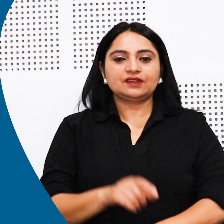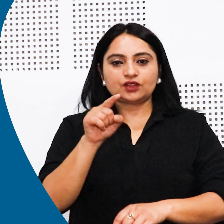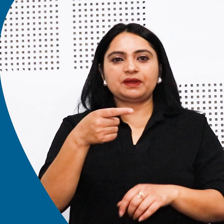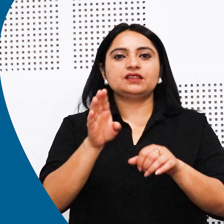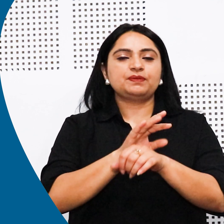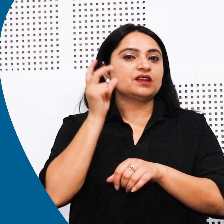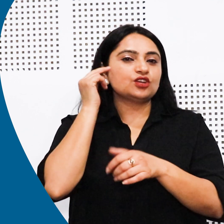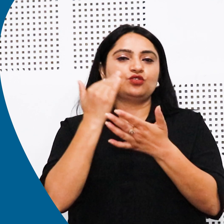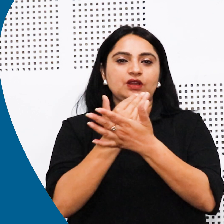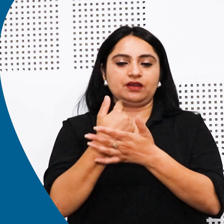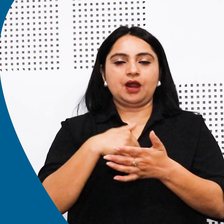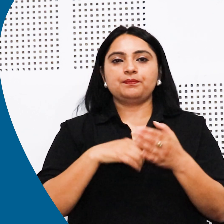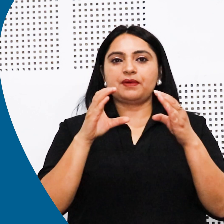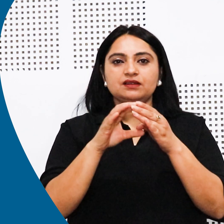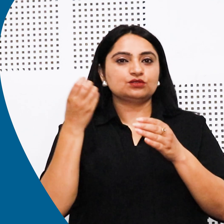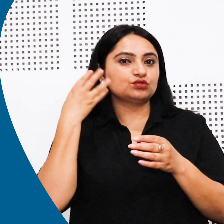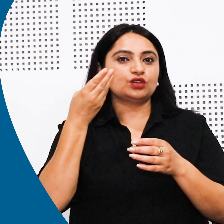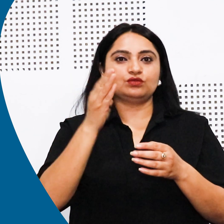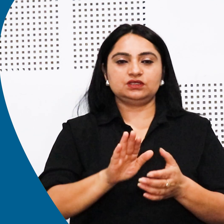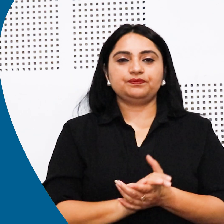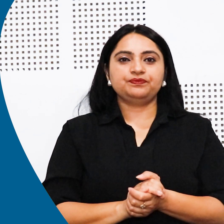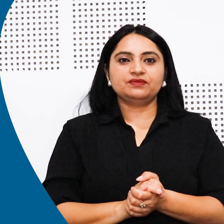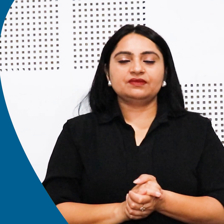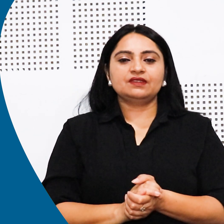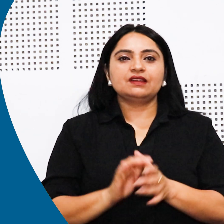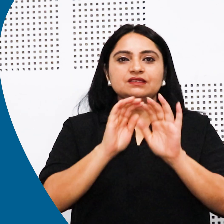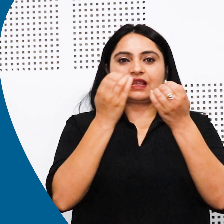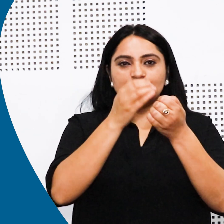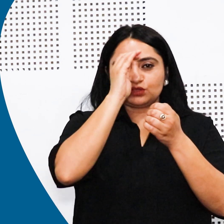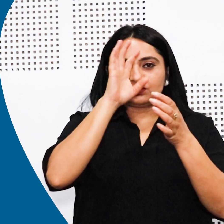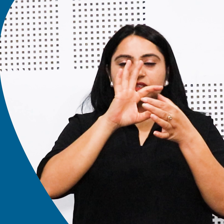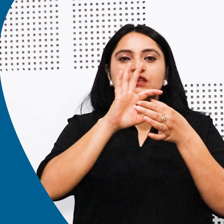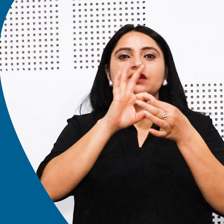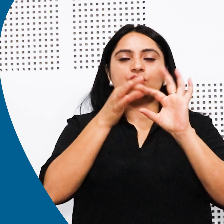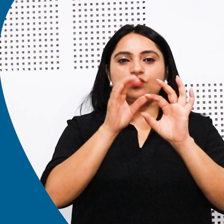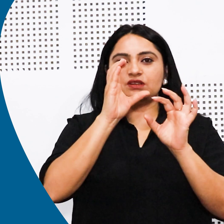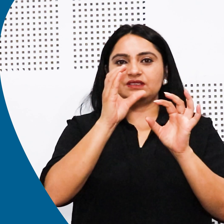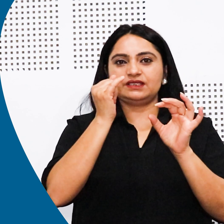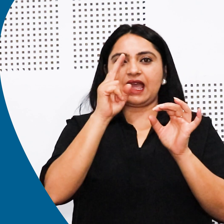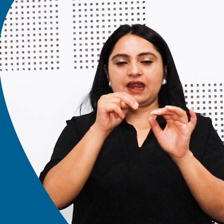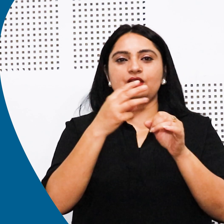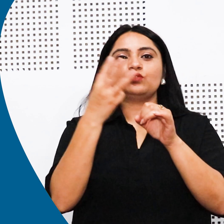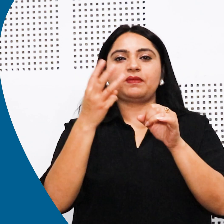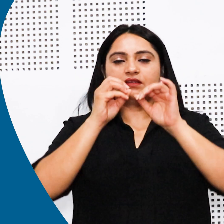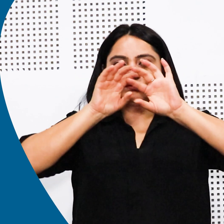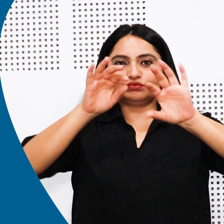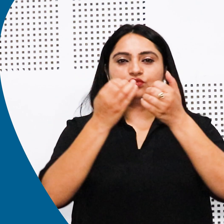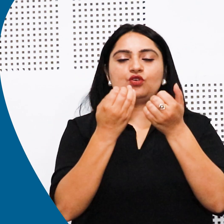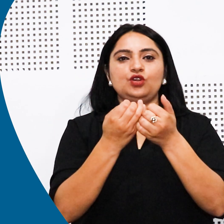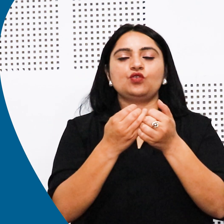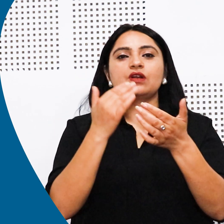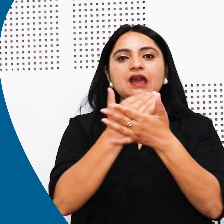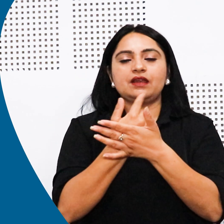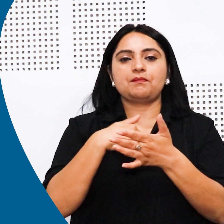तपाईँ यति बेला रेडियो कार्यक्रम हाम्रो पालिका सुन्दै हुनुहुन्छ। सामुदायिक सूचना नेटवर्क CIN-ले उत्पादन तथा प्रसारण